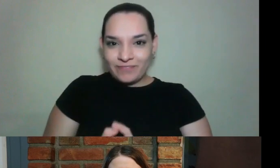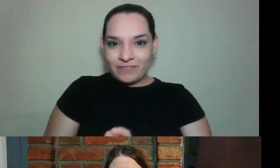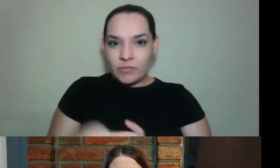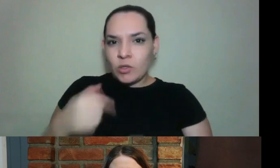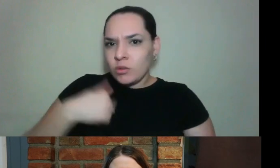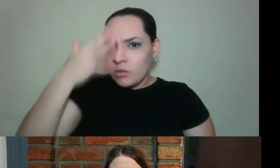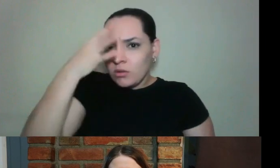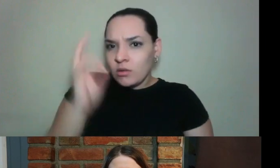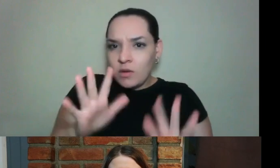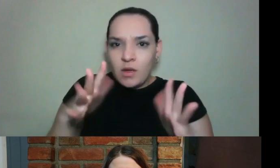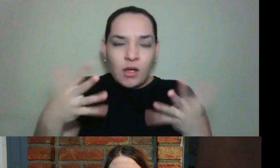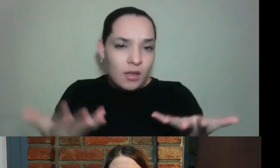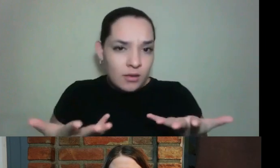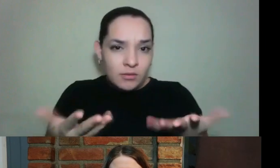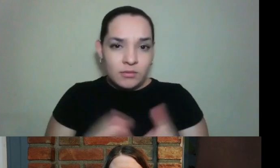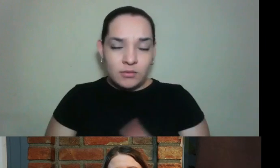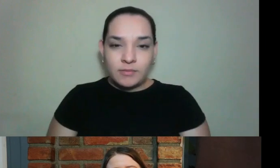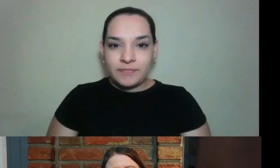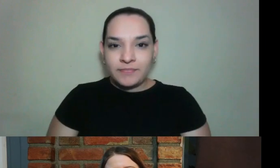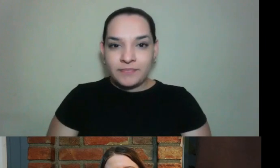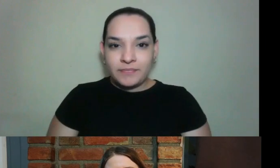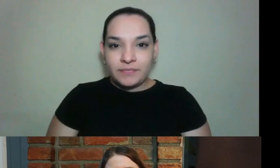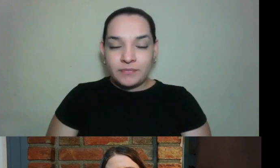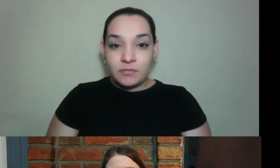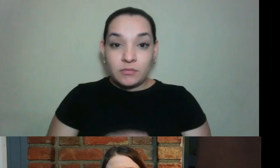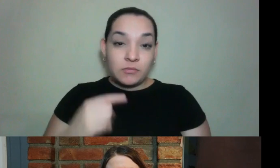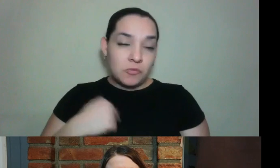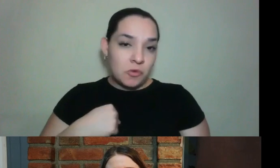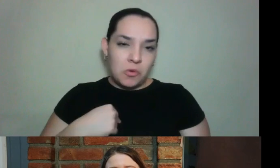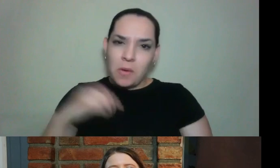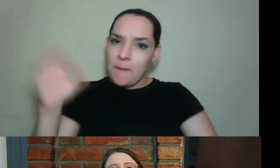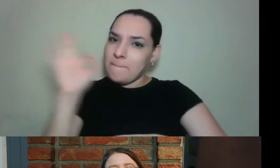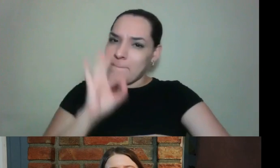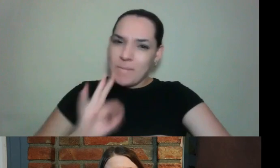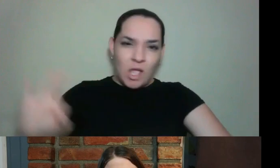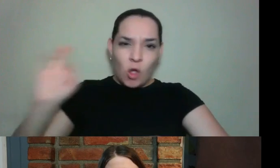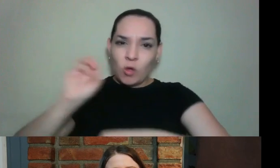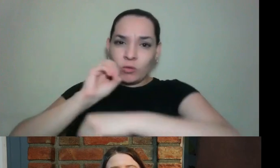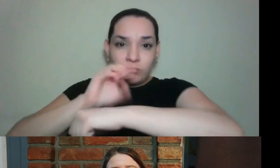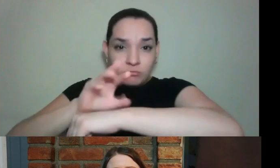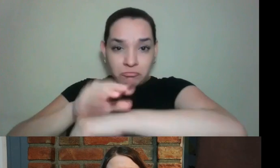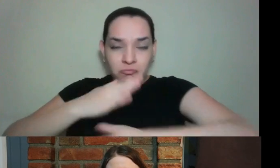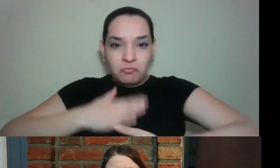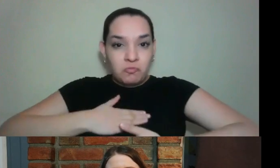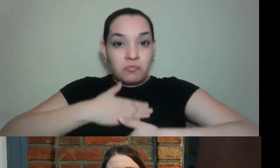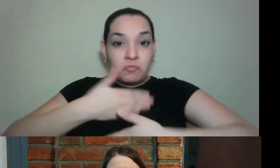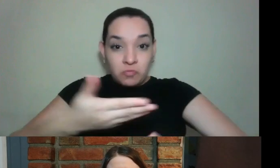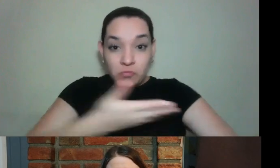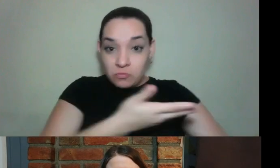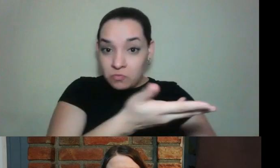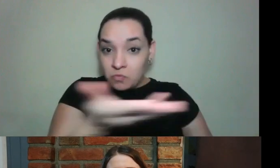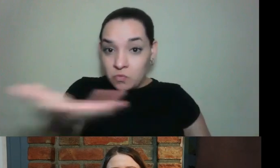desarrollarnos. Y yo creo que lo mejor que les puedo decir es que